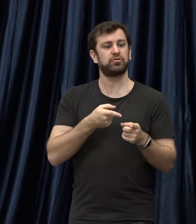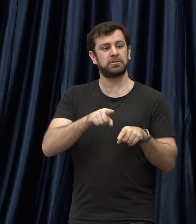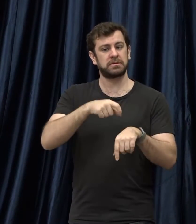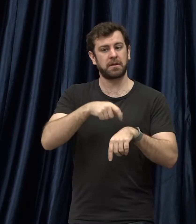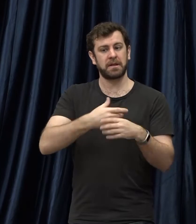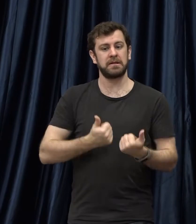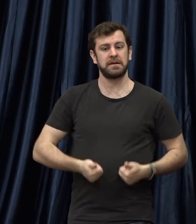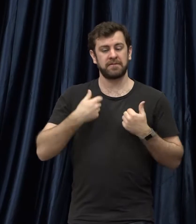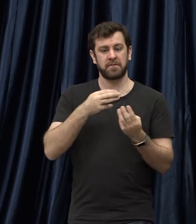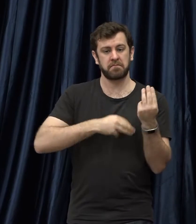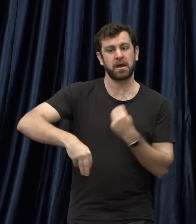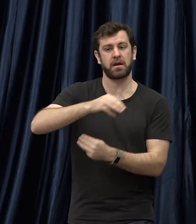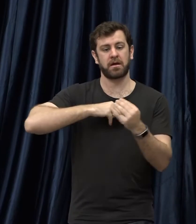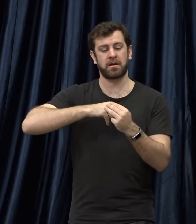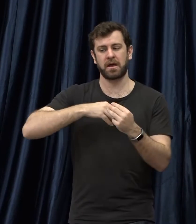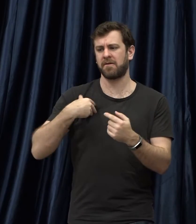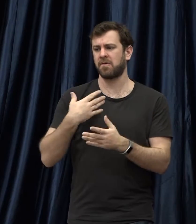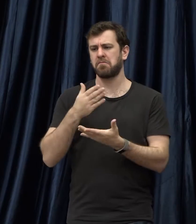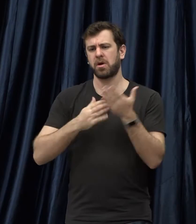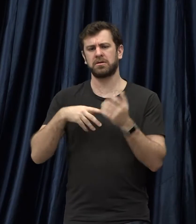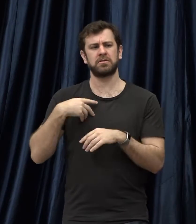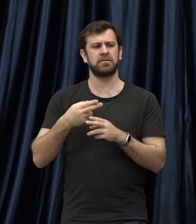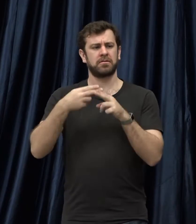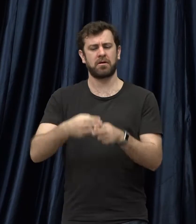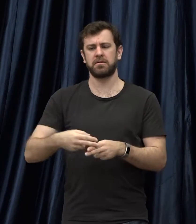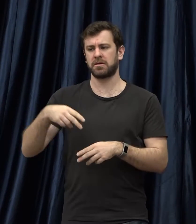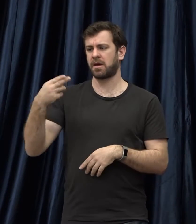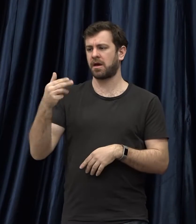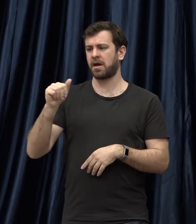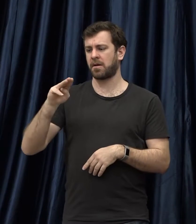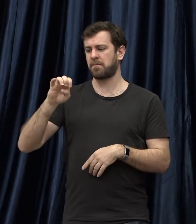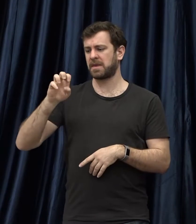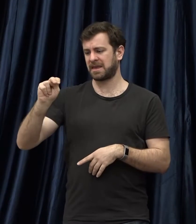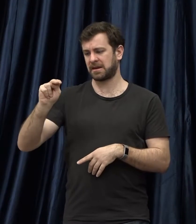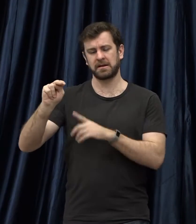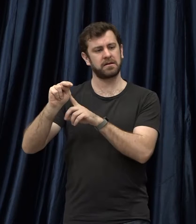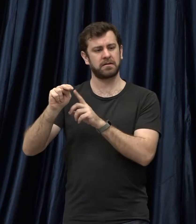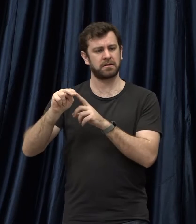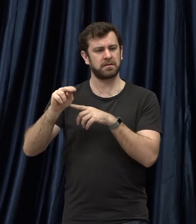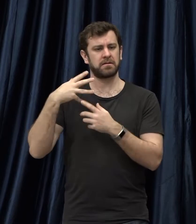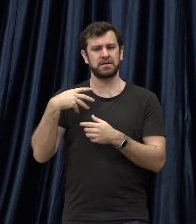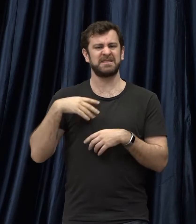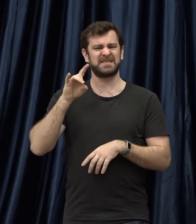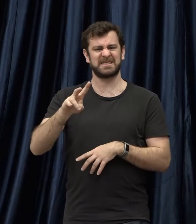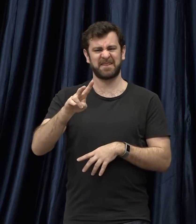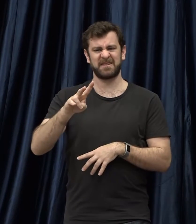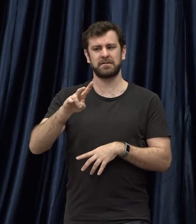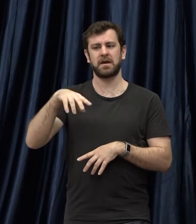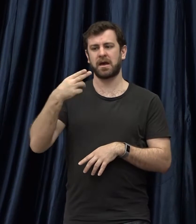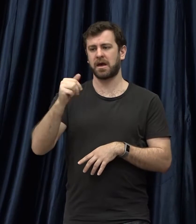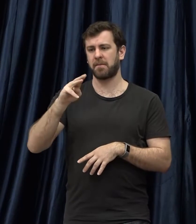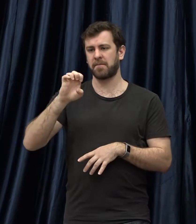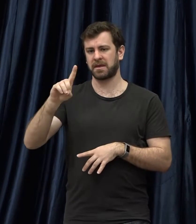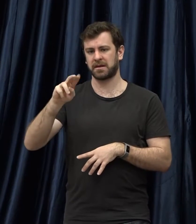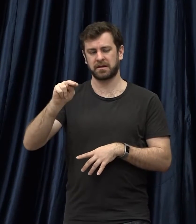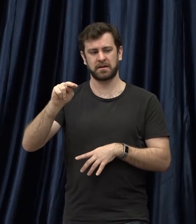of Hamim. And the Prophet ﷺ, in speaking about the 7 Hamim surahs,